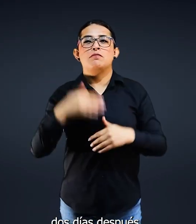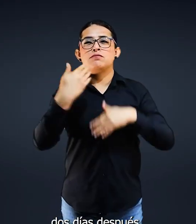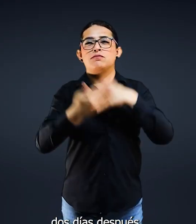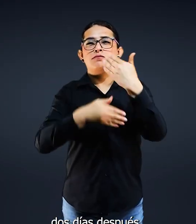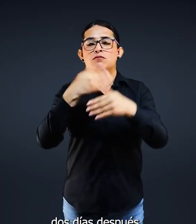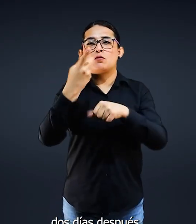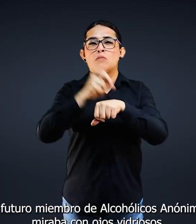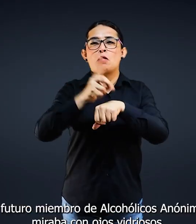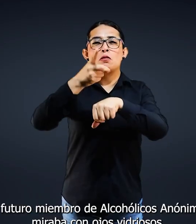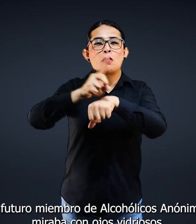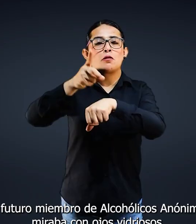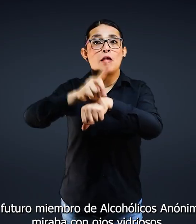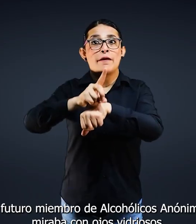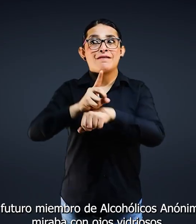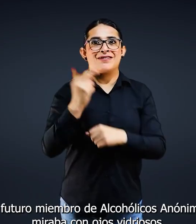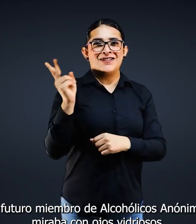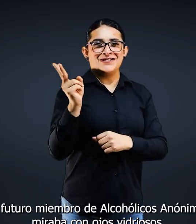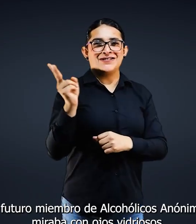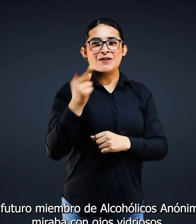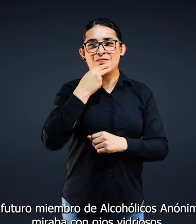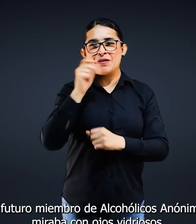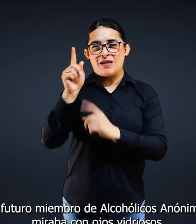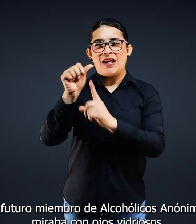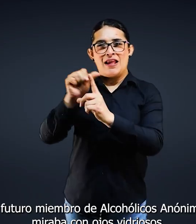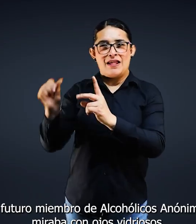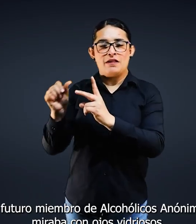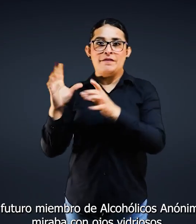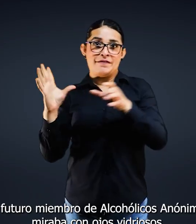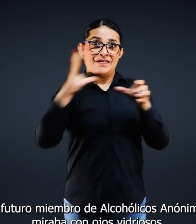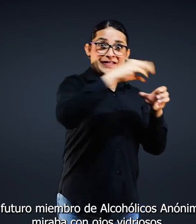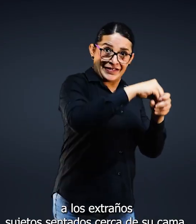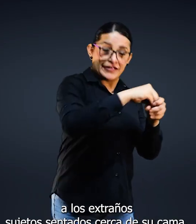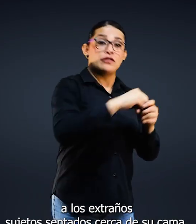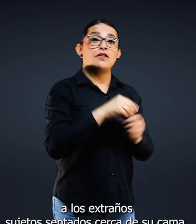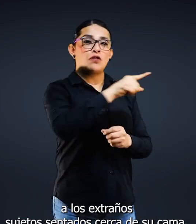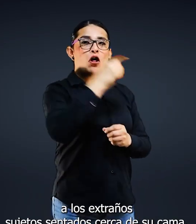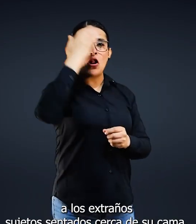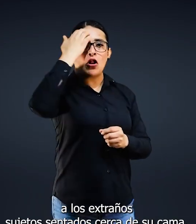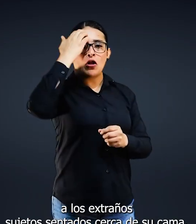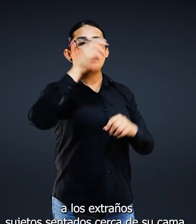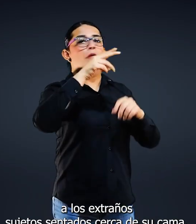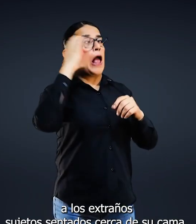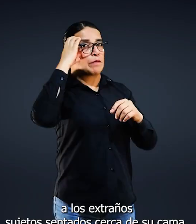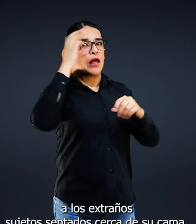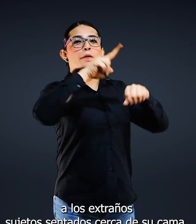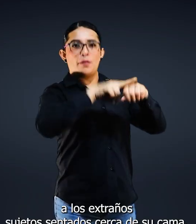días después, un futuro miembro de Alcohólicos Anónimos miraba con ojos vidriosos a los extraños sujetos sentados cerca de su